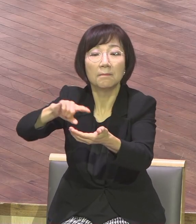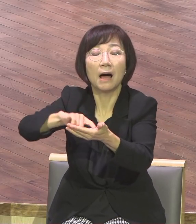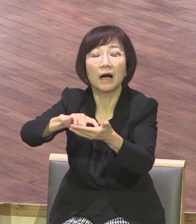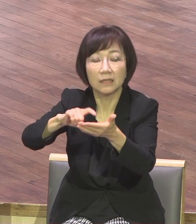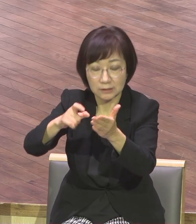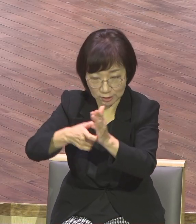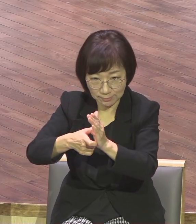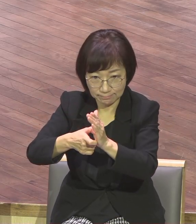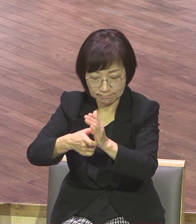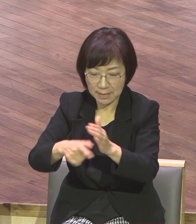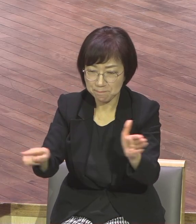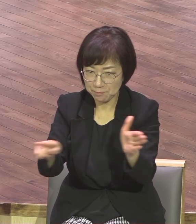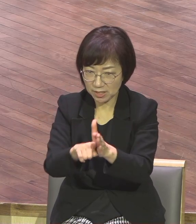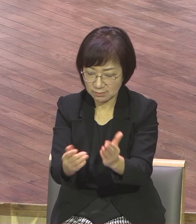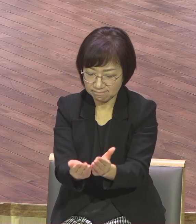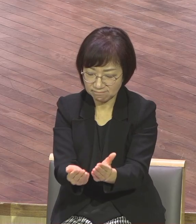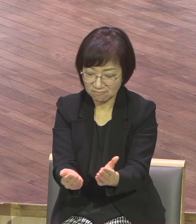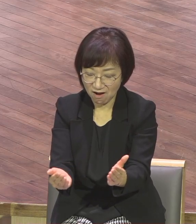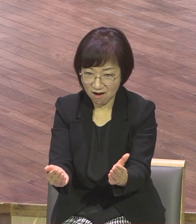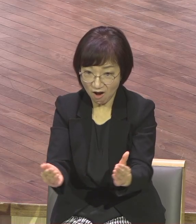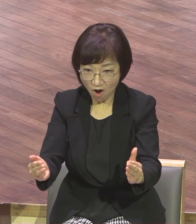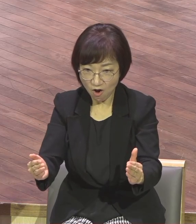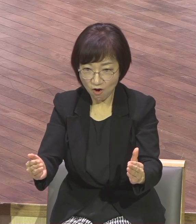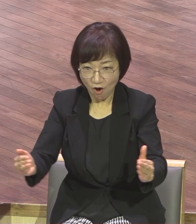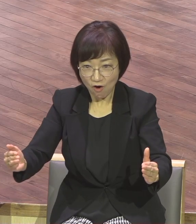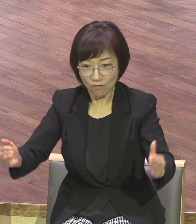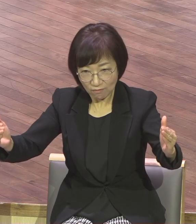위로할 수 있을 정도로 그릇이 커졌어요.